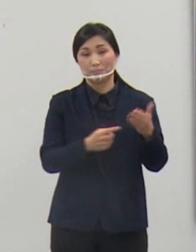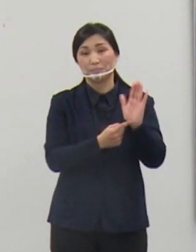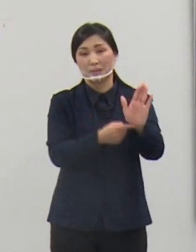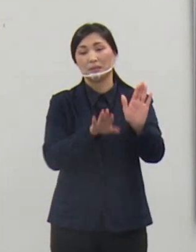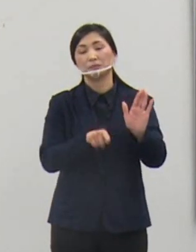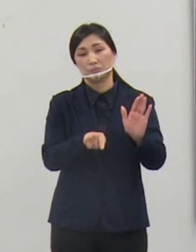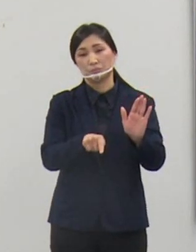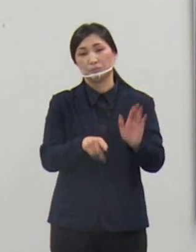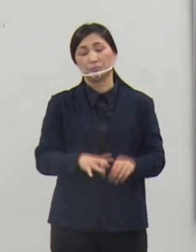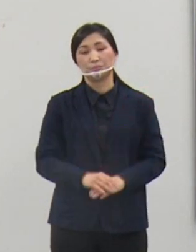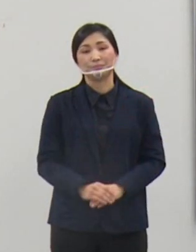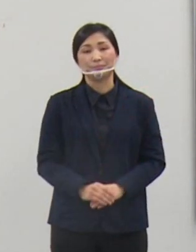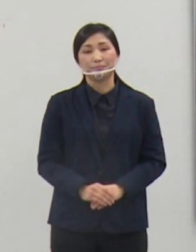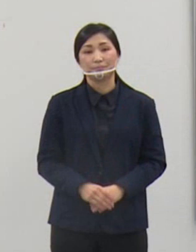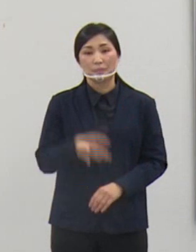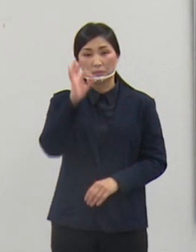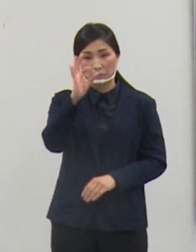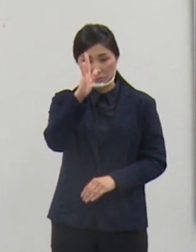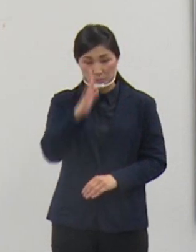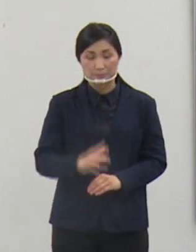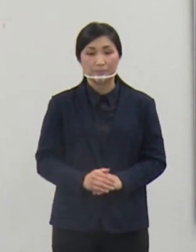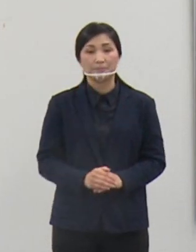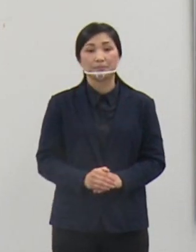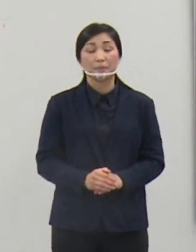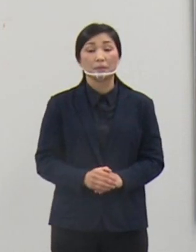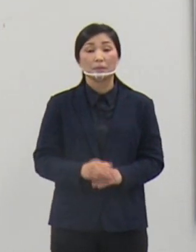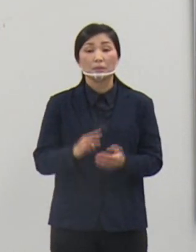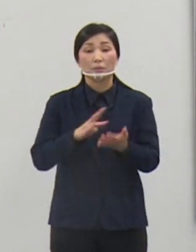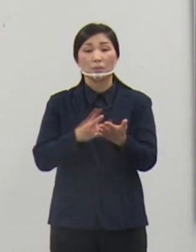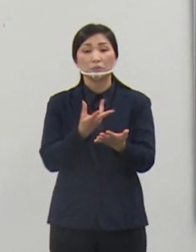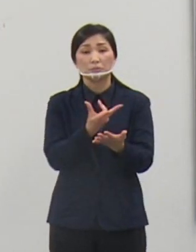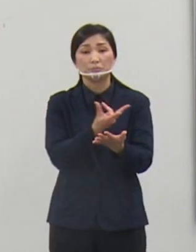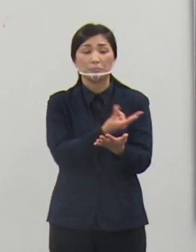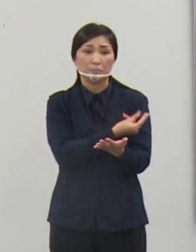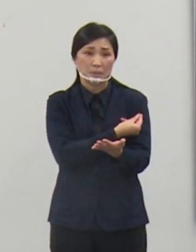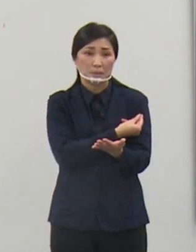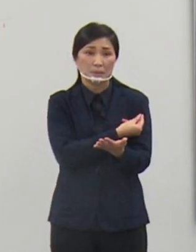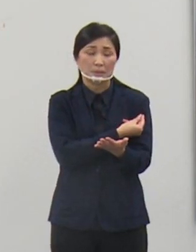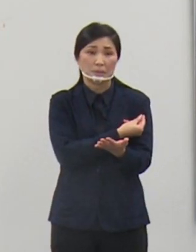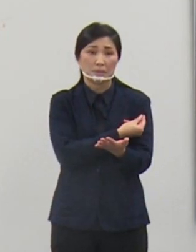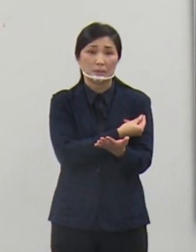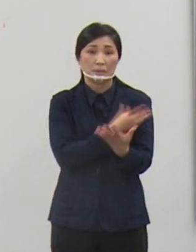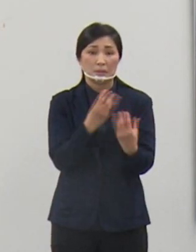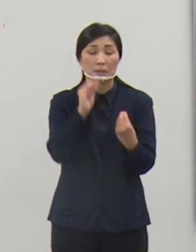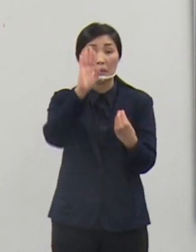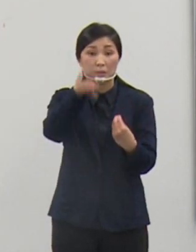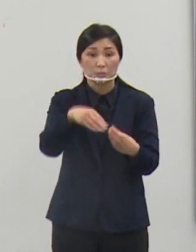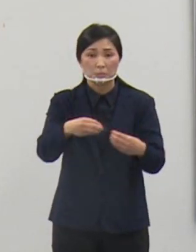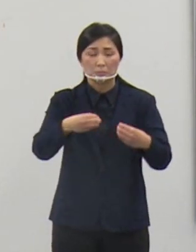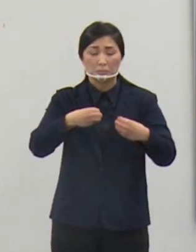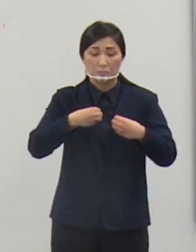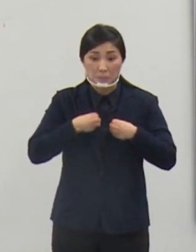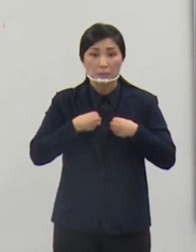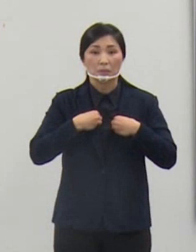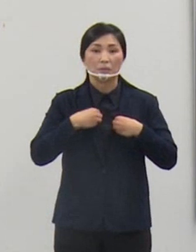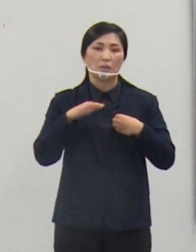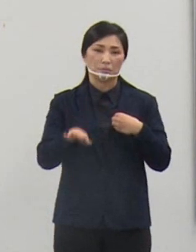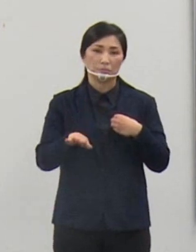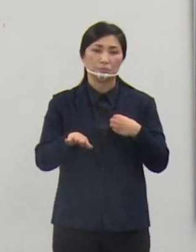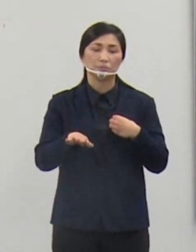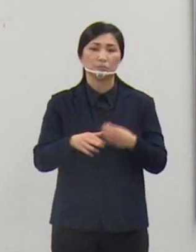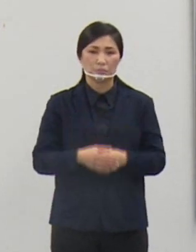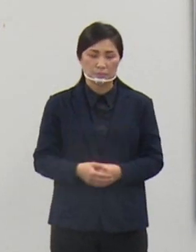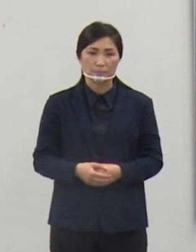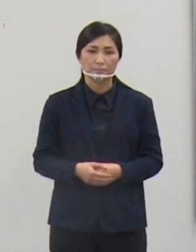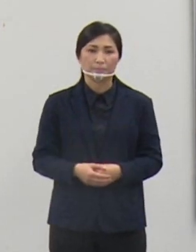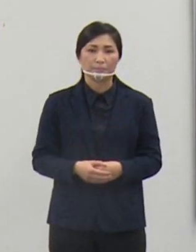ご覧ください。ただワクチンを接種しても絶対に感染しないということではありませんので、ワクチンの効果を過